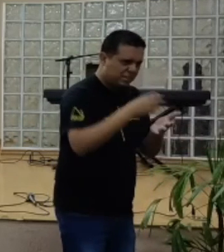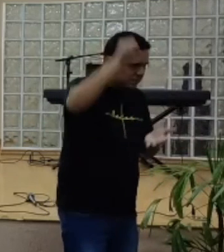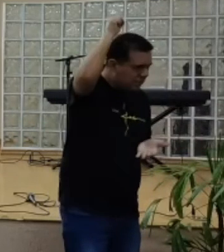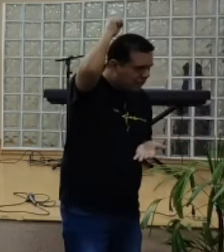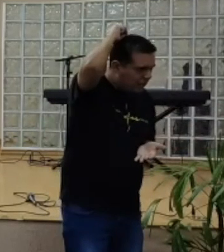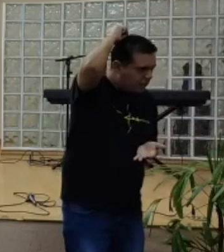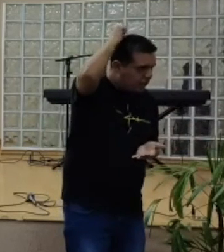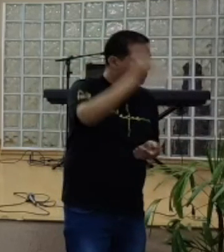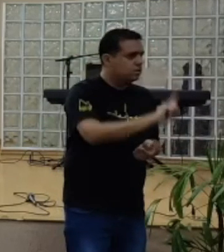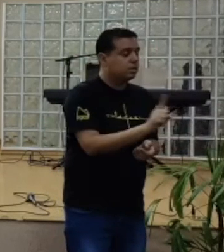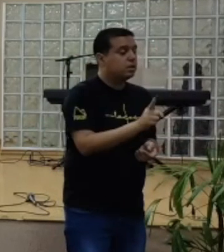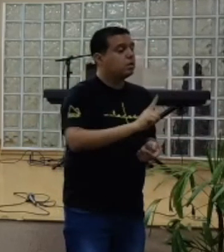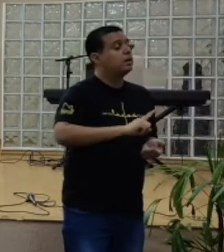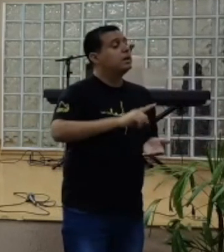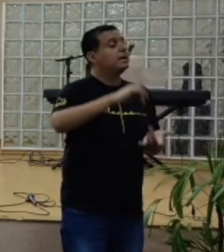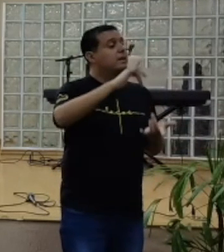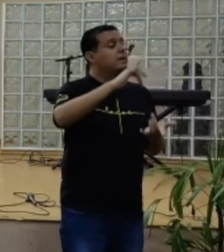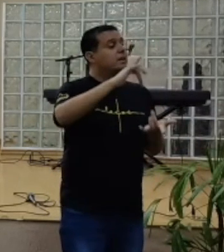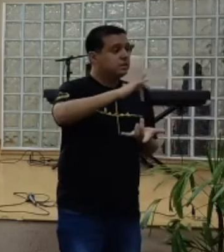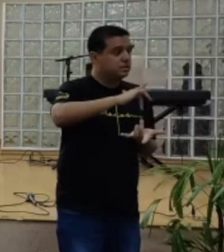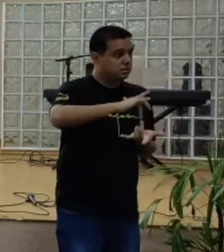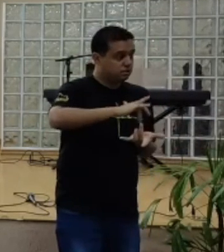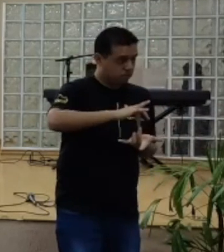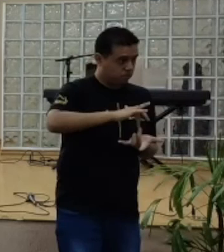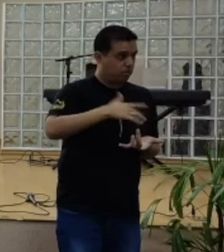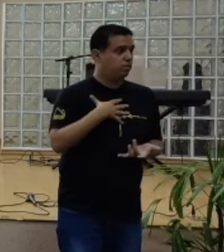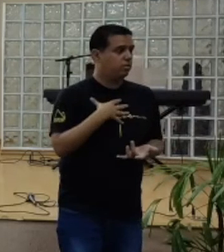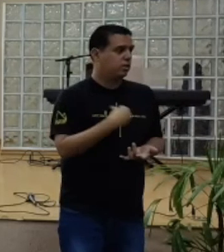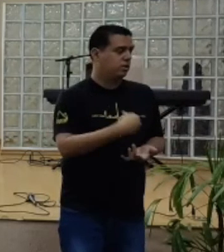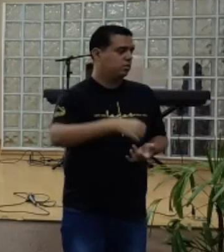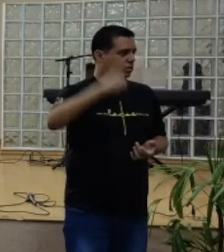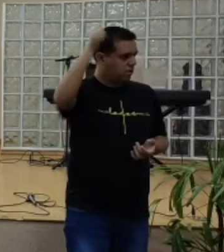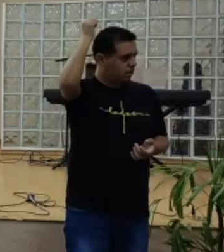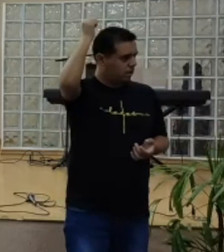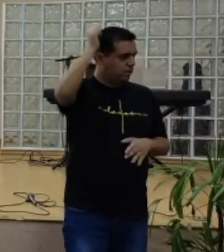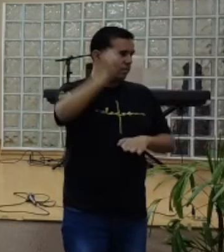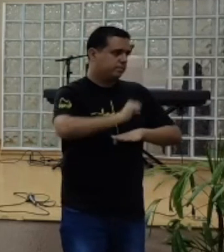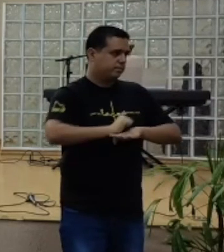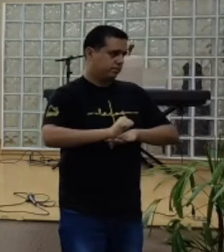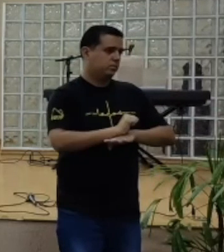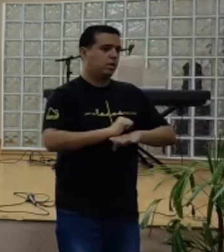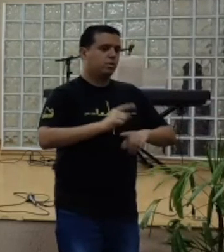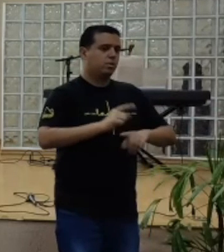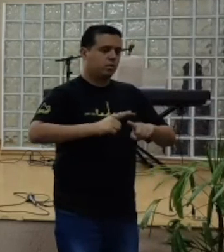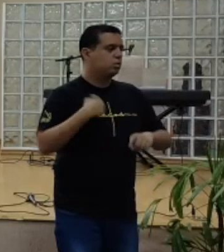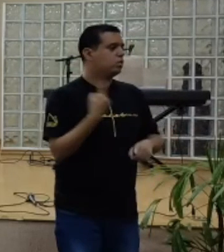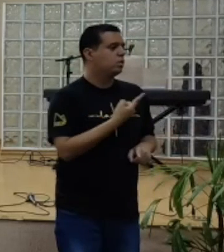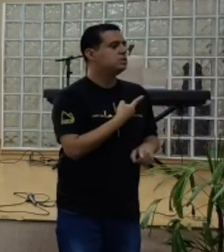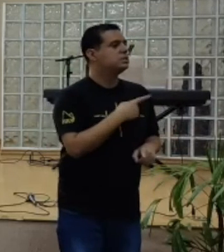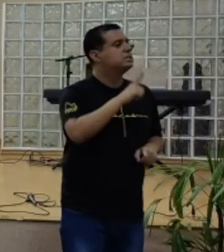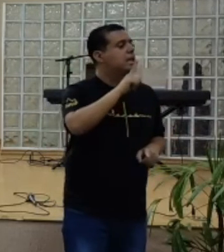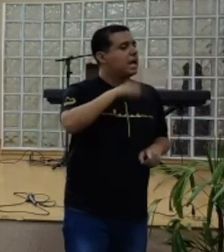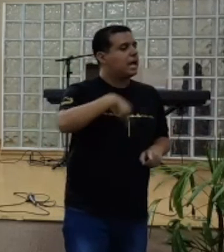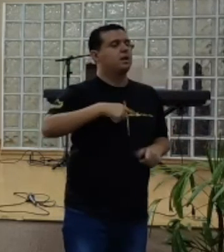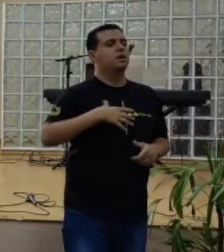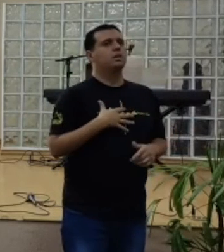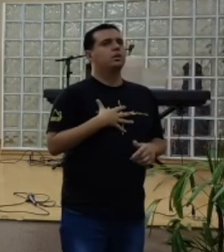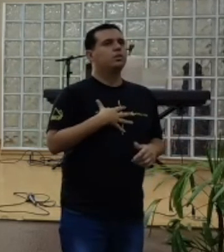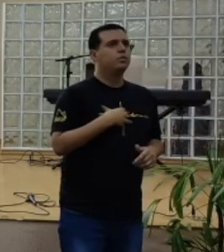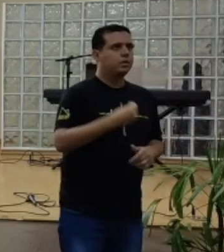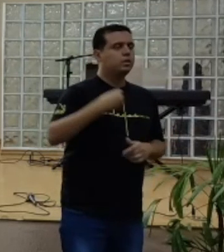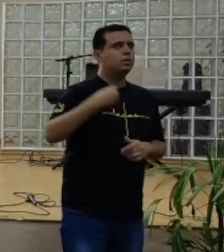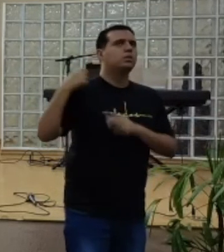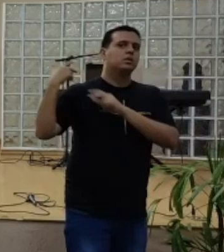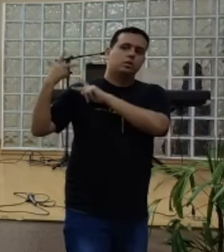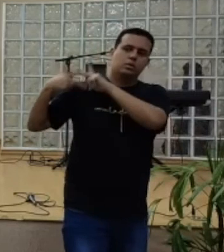Espiritualmente de Abraão e de Sara. Porque fomos feitos filhos e herdeiros por meio do descendente